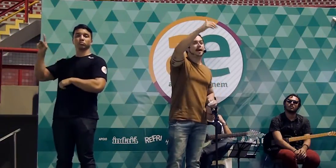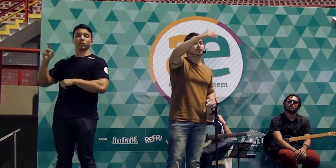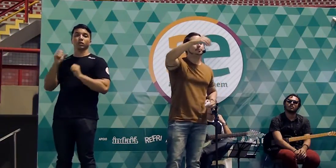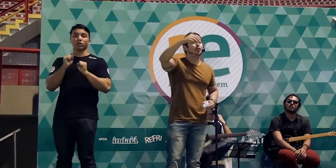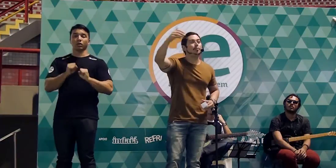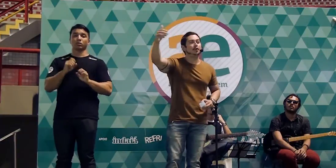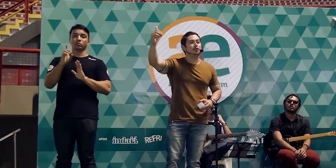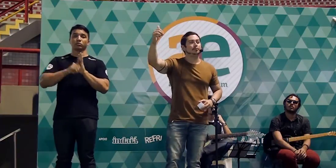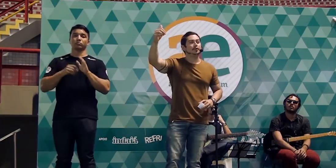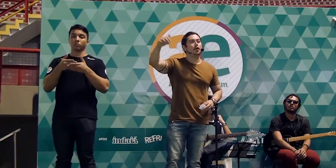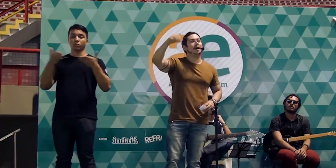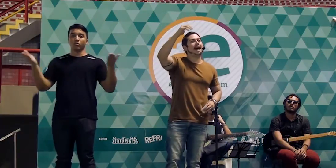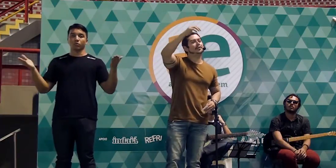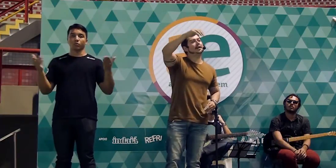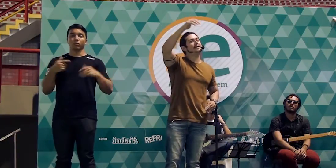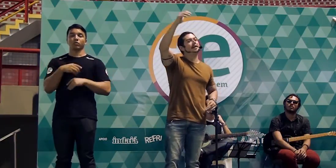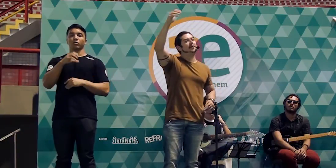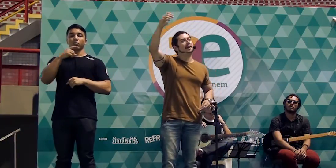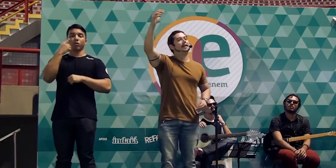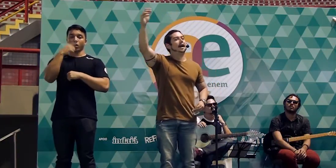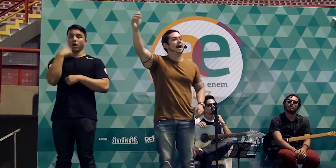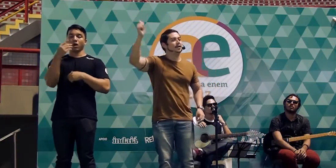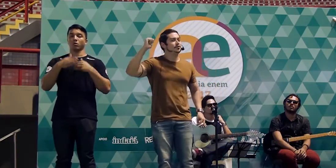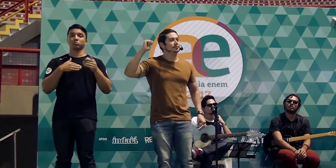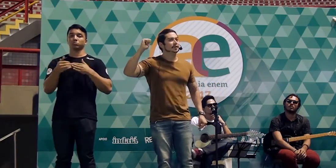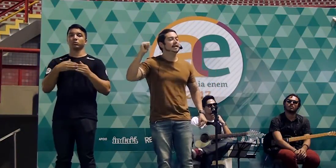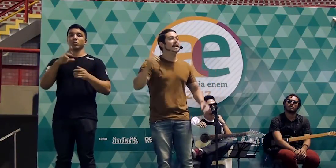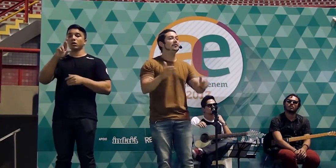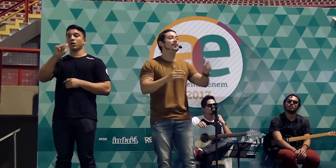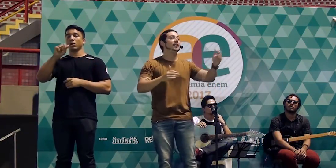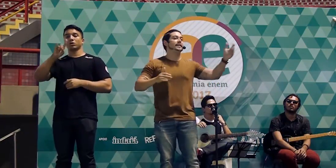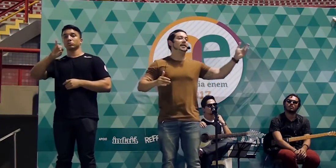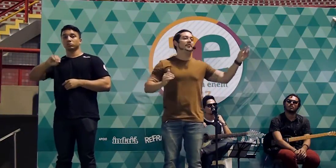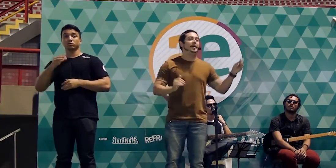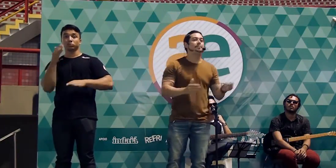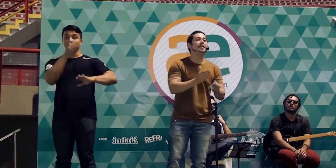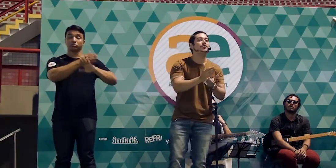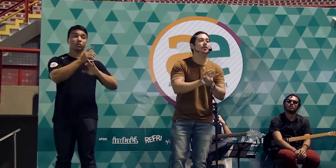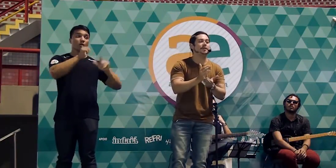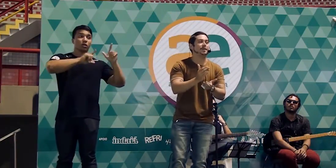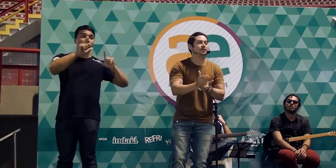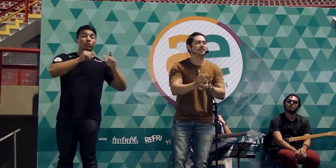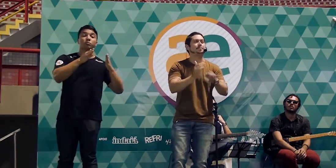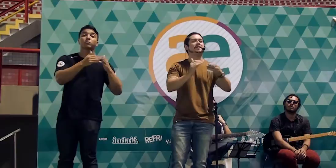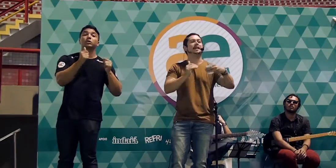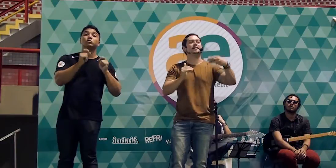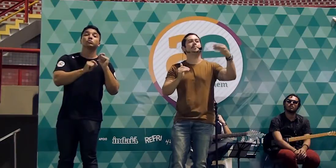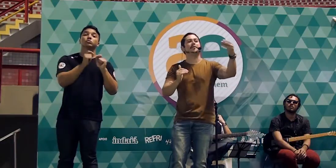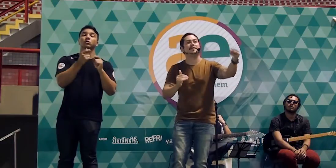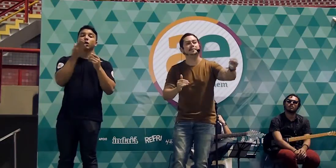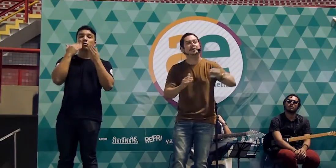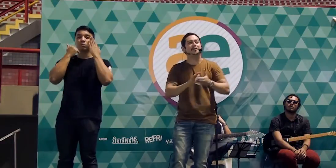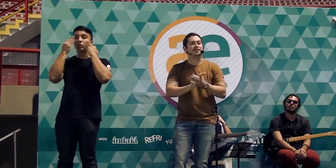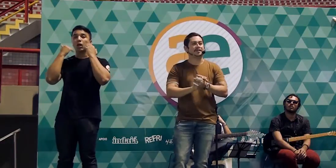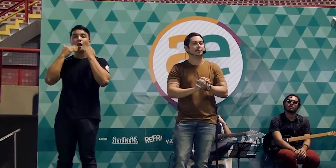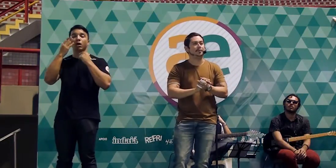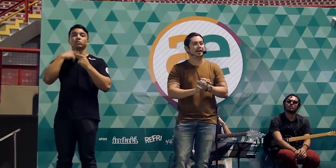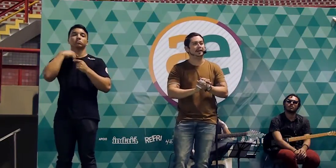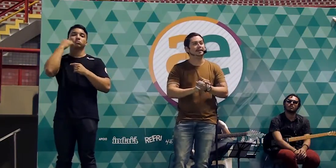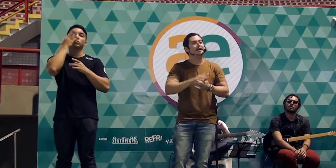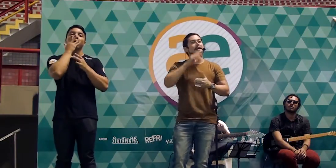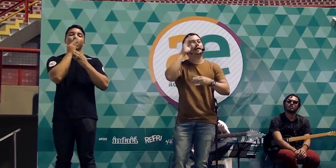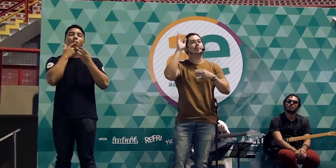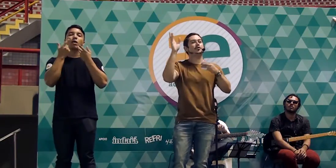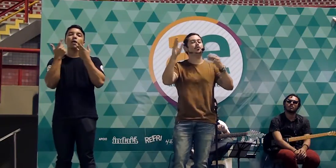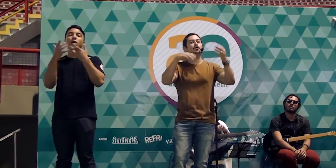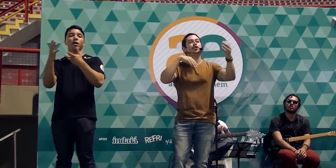de espaço público, horário na TV, na rádio. E ele foi à TV e pediu que as pessoas se pintassem para fazer a manifestação por